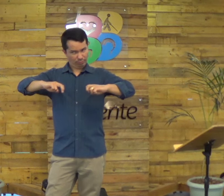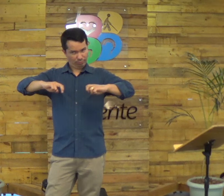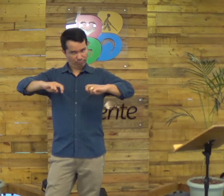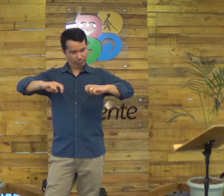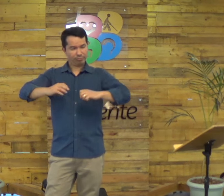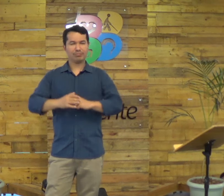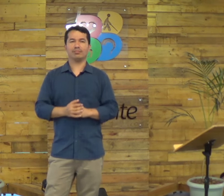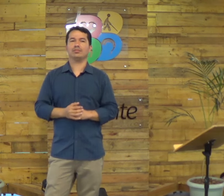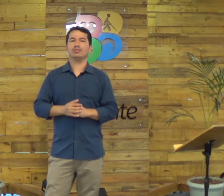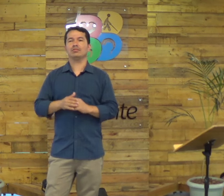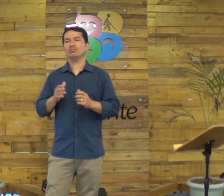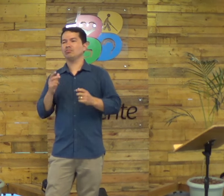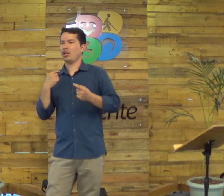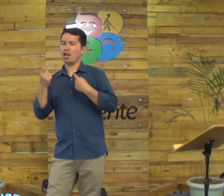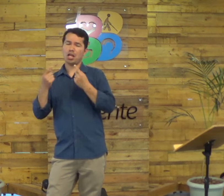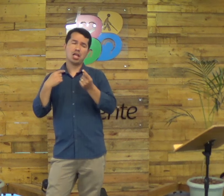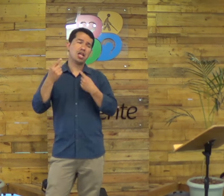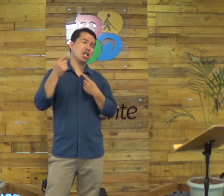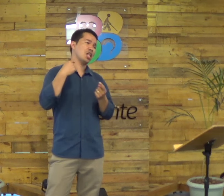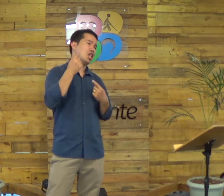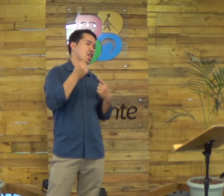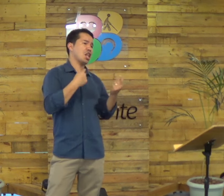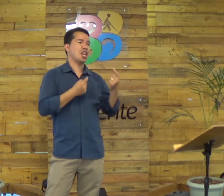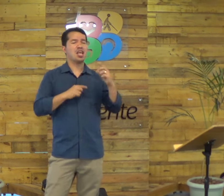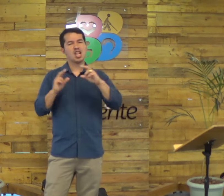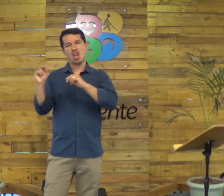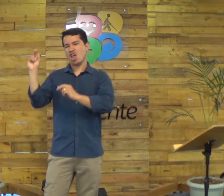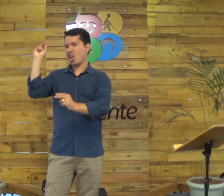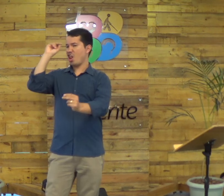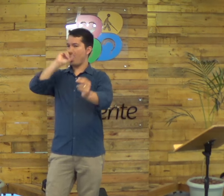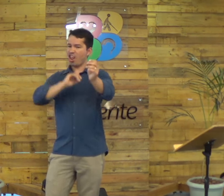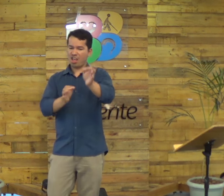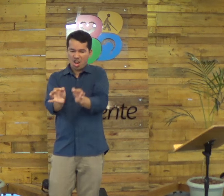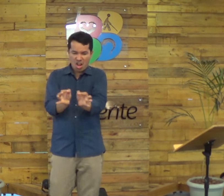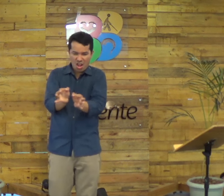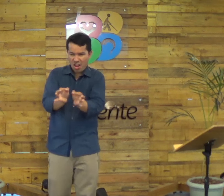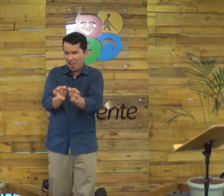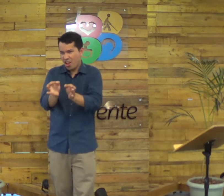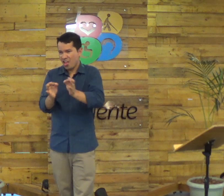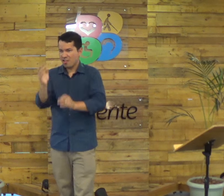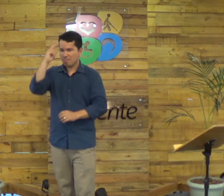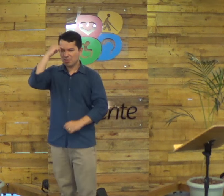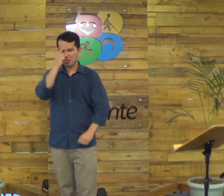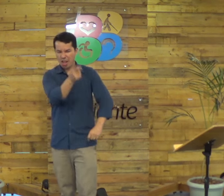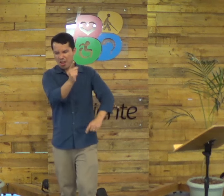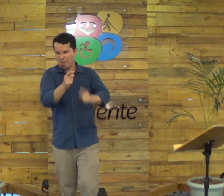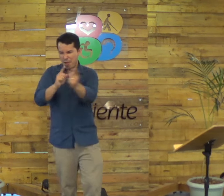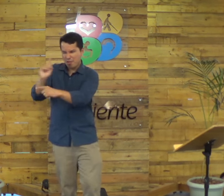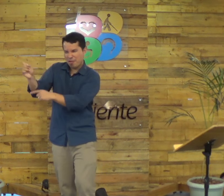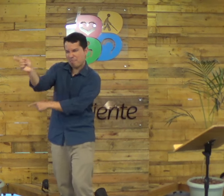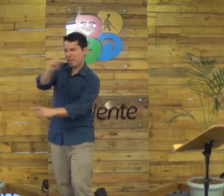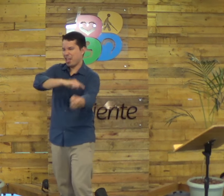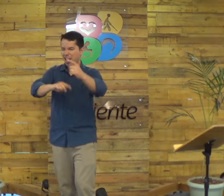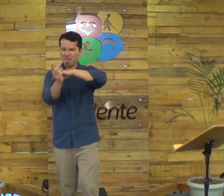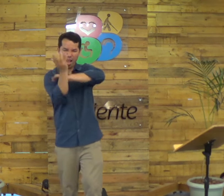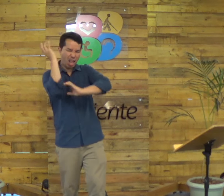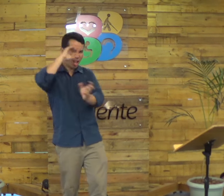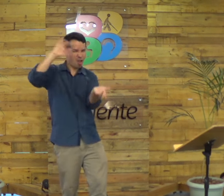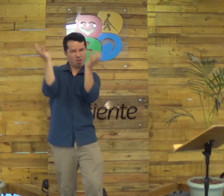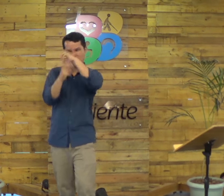Sentei, na minha mesa, quais vai, quais se tem, discutir aquilo, e o outro, aquilo outro, ele planeja, e aponta,